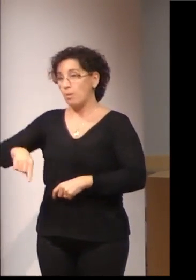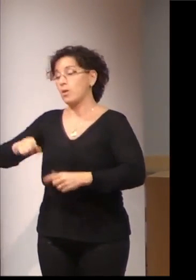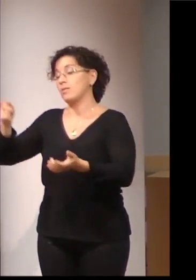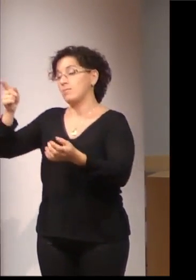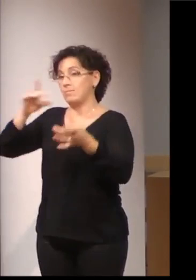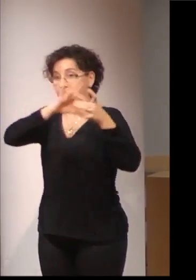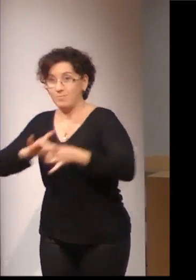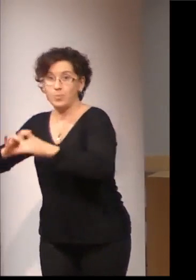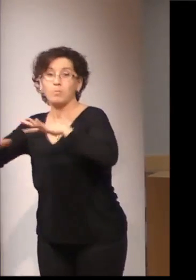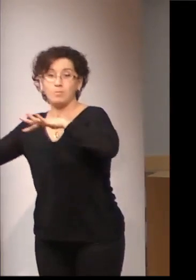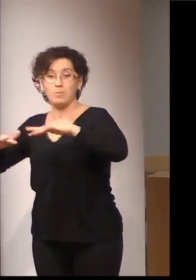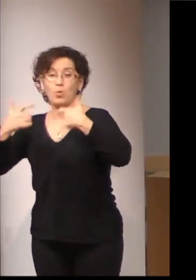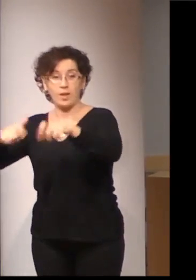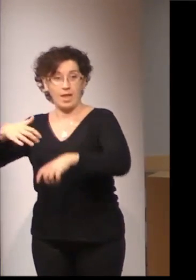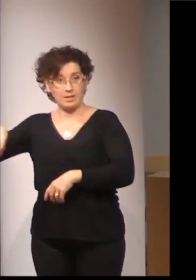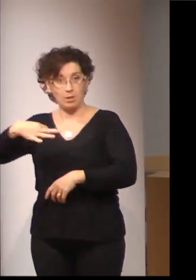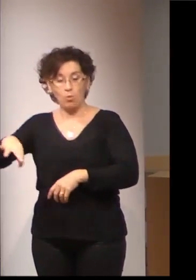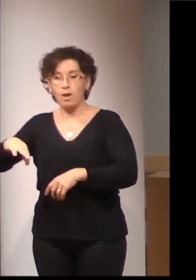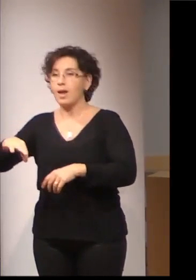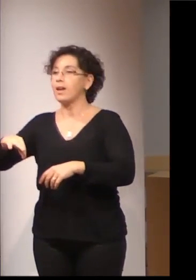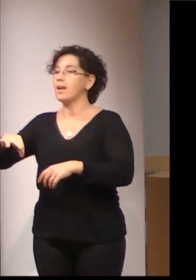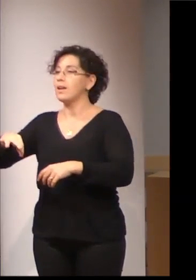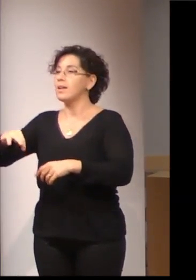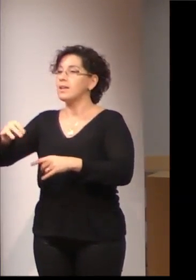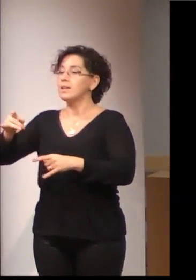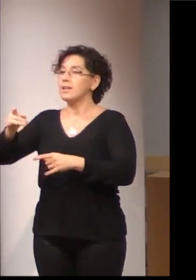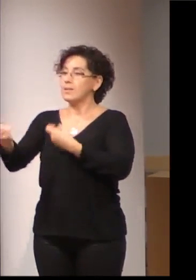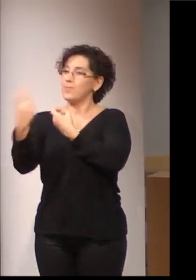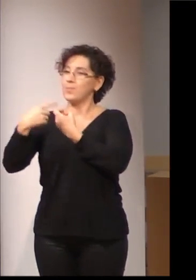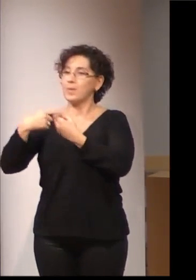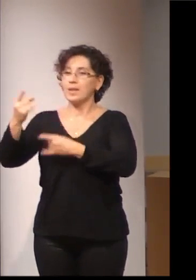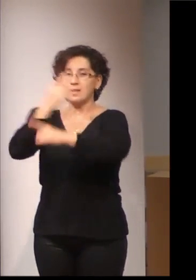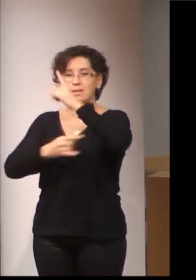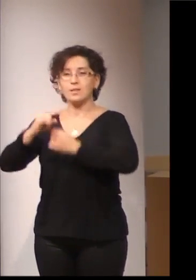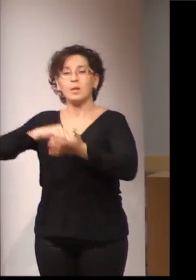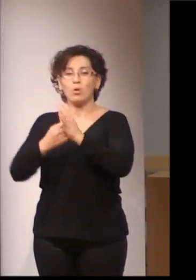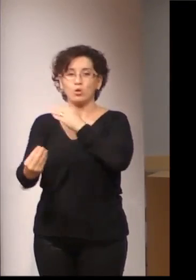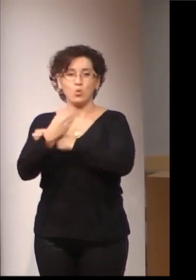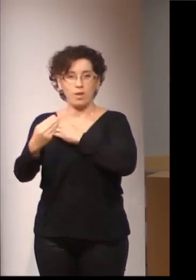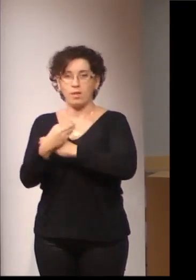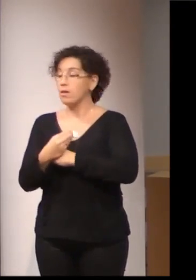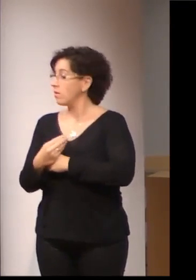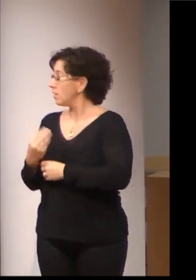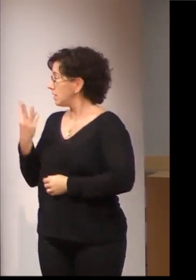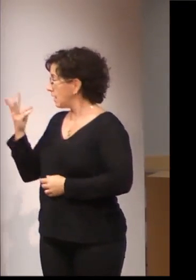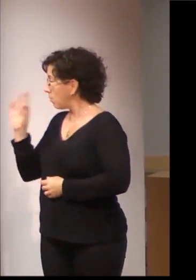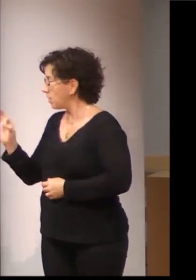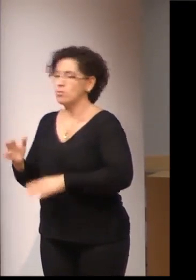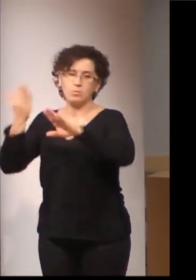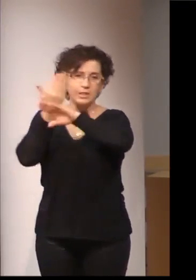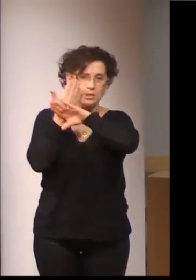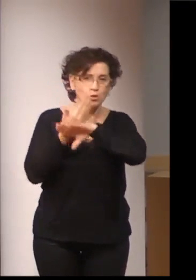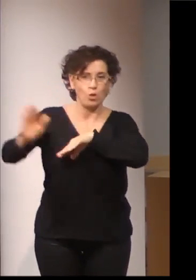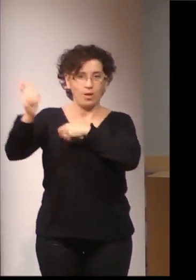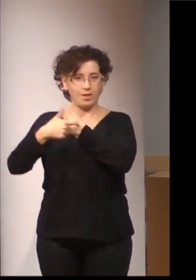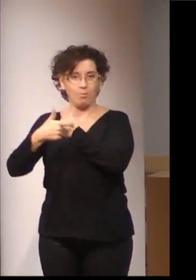investigación en lengua de signos y en una nueva política de captación de proyectos de investigación subvencionados. ¿Cuánto me queda? Tres. ¡Uh! Me sobra, Emilio.